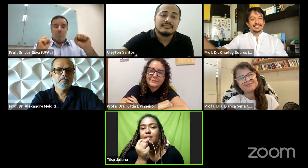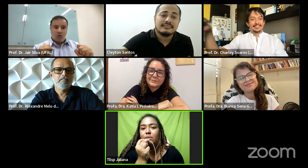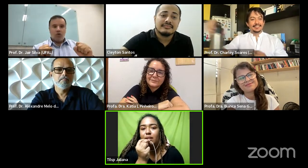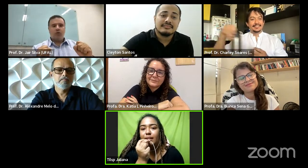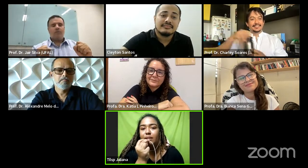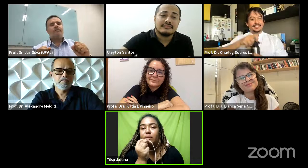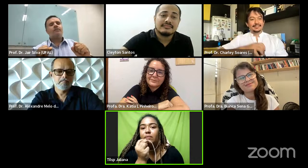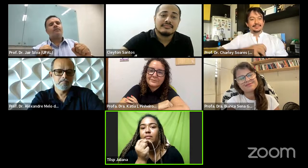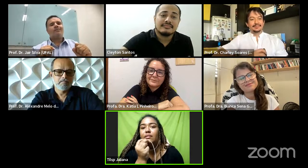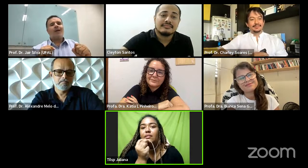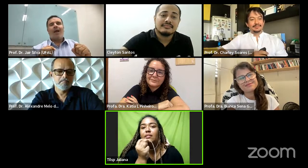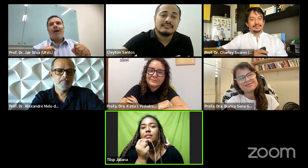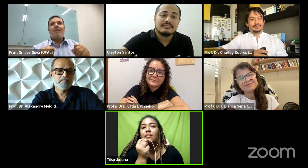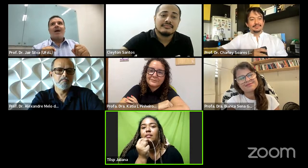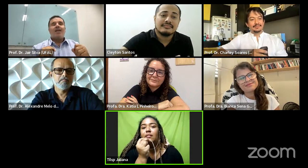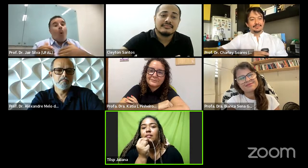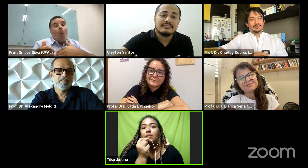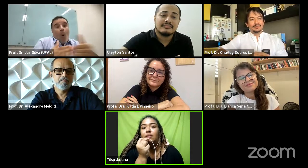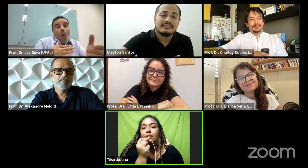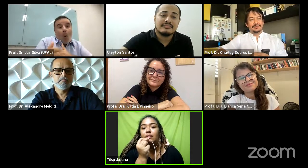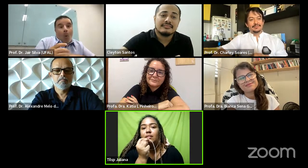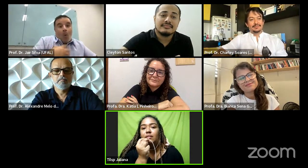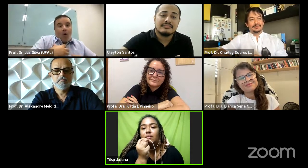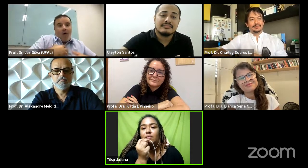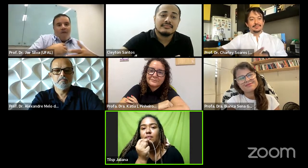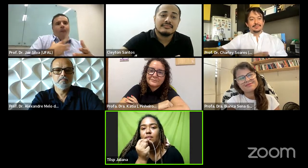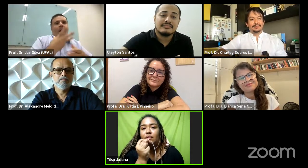A pesquisa do Cleiton.